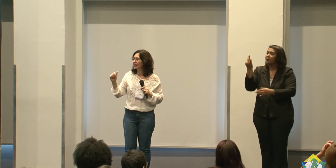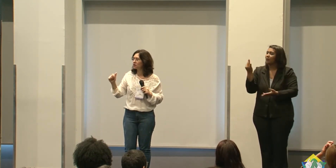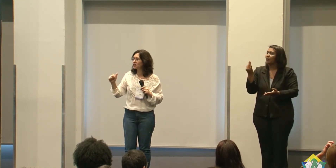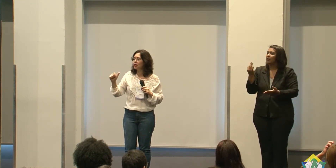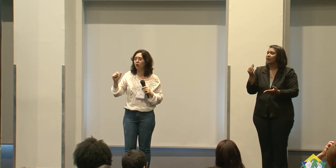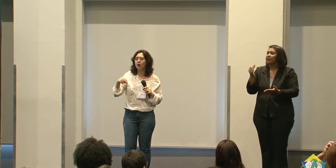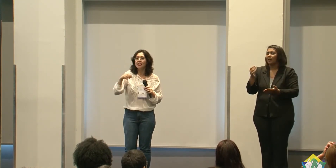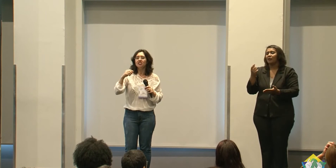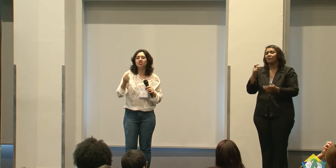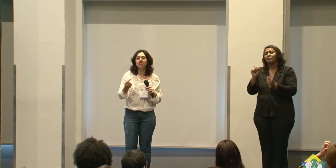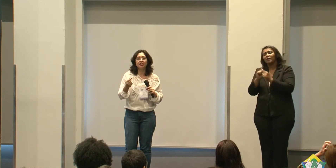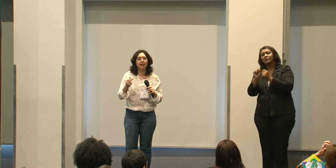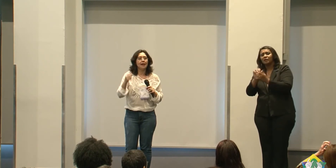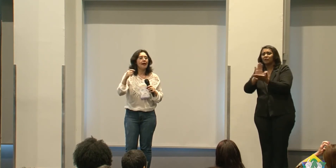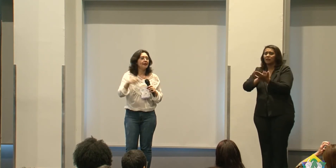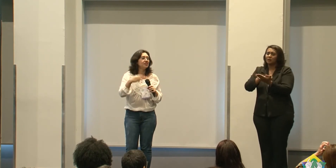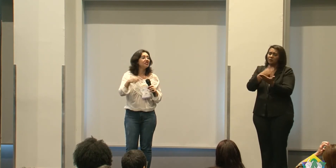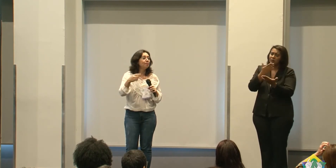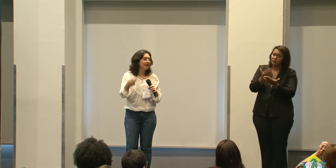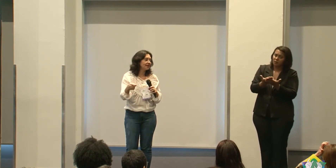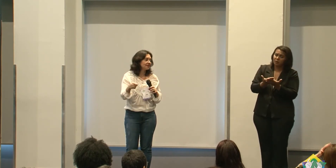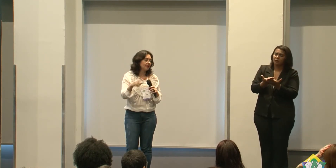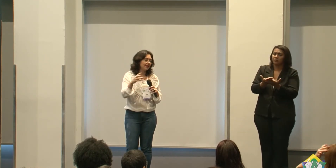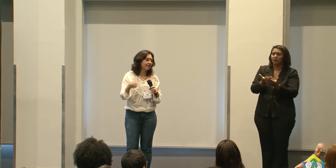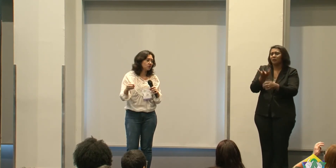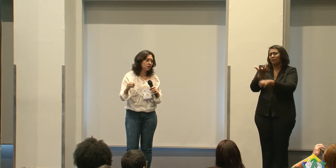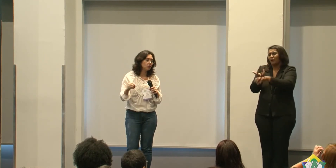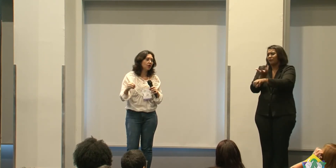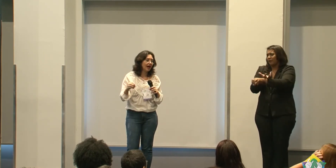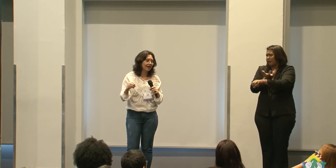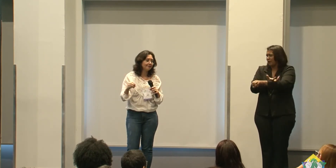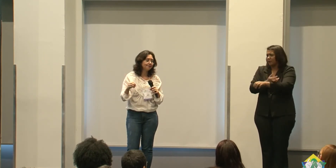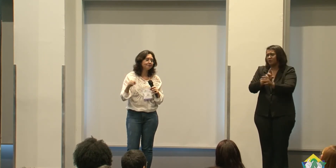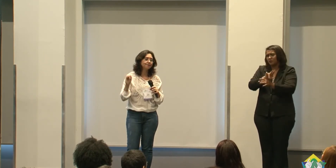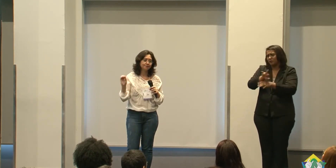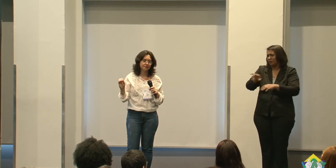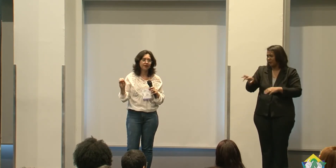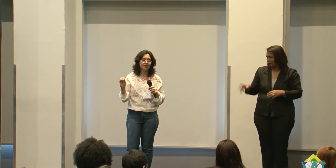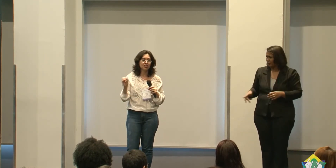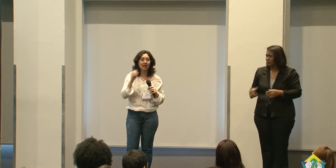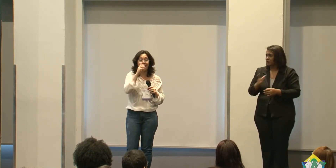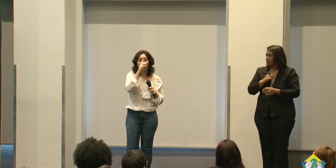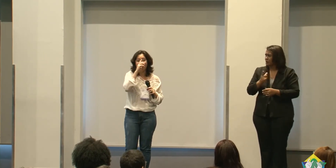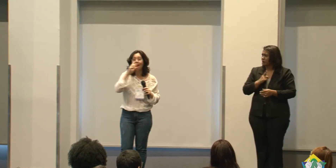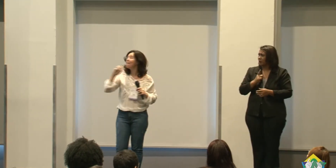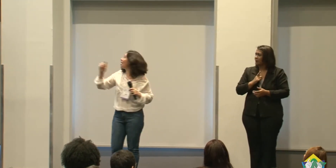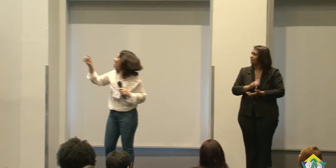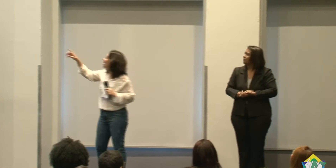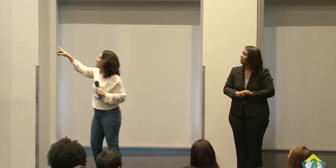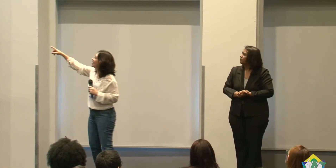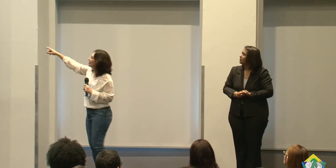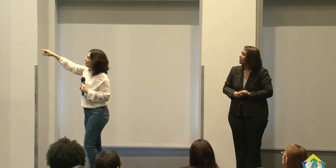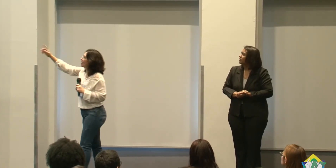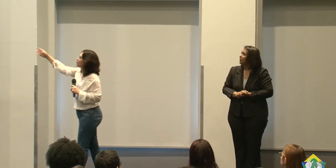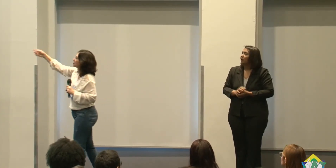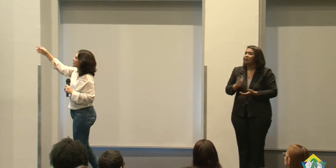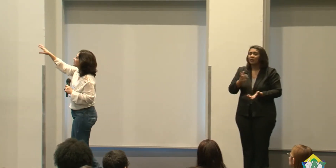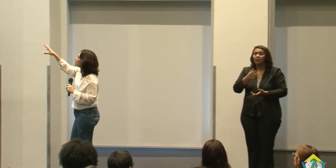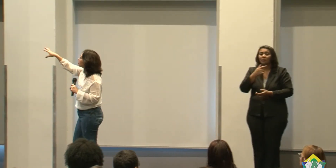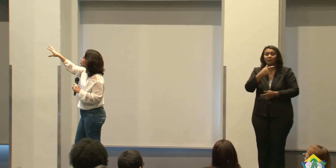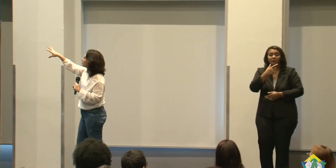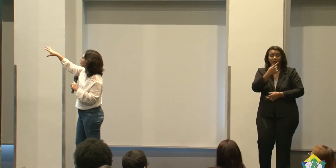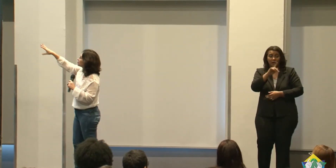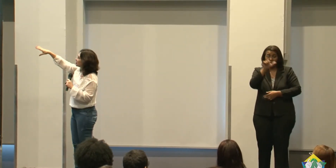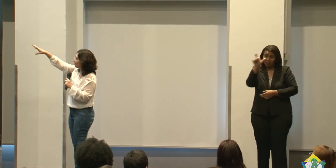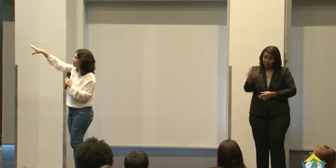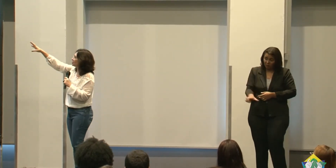fazendo a tradução de disciplinas da matriz curricular. Veja lá. Para ele, e eu vou fazer